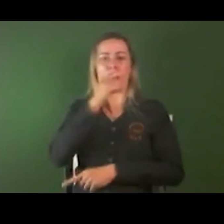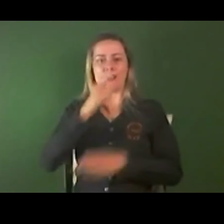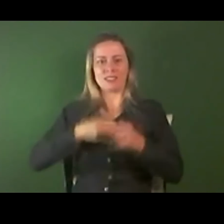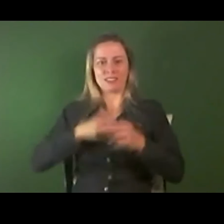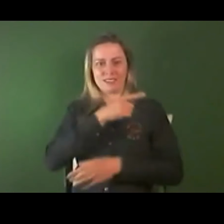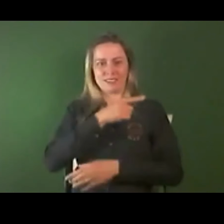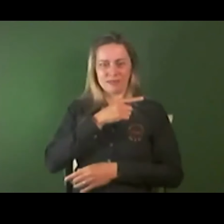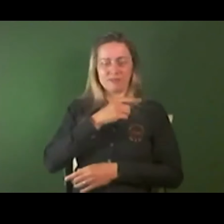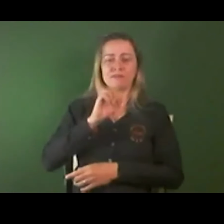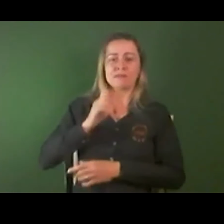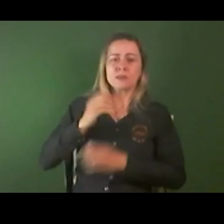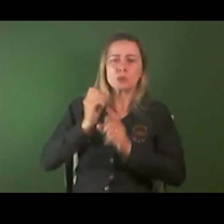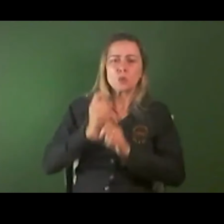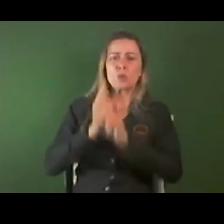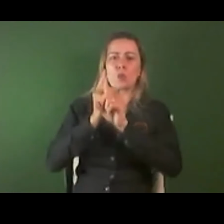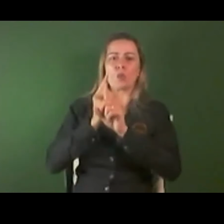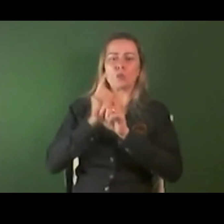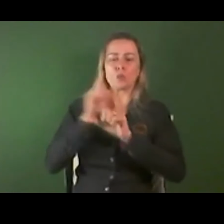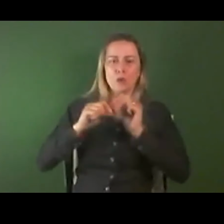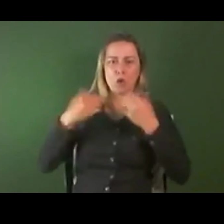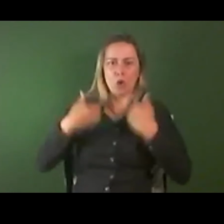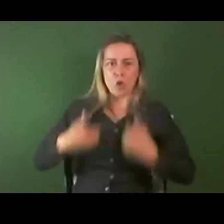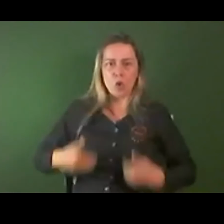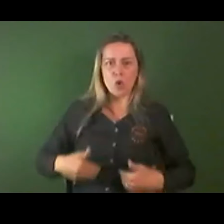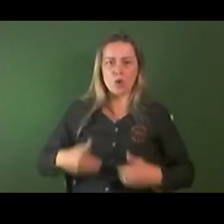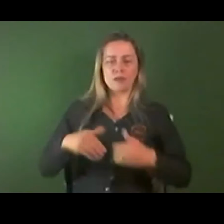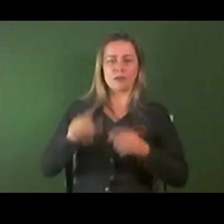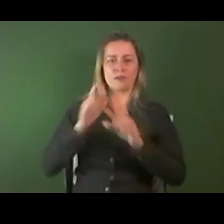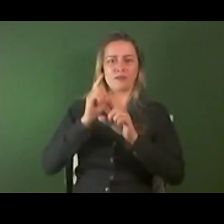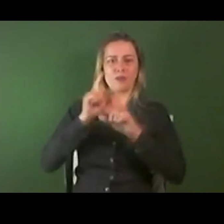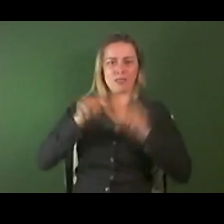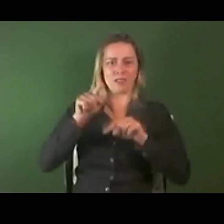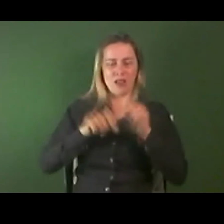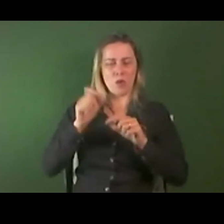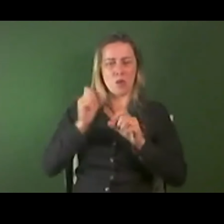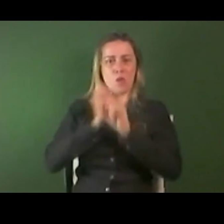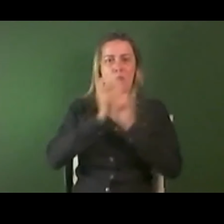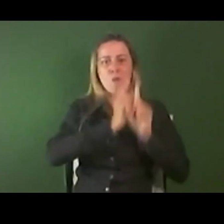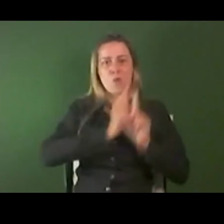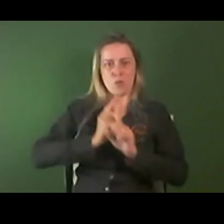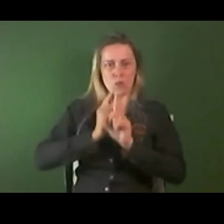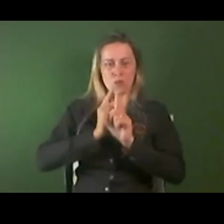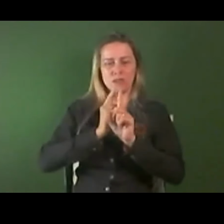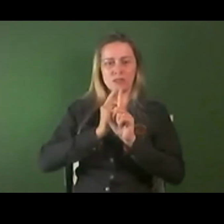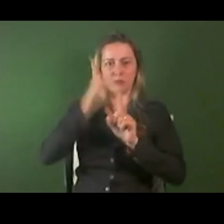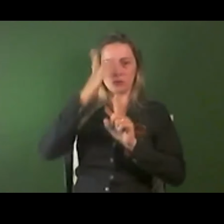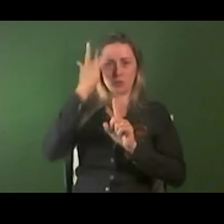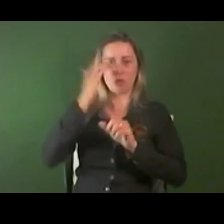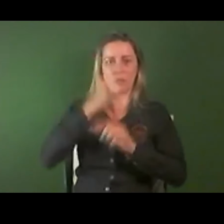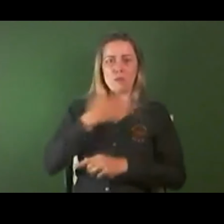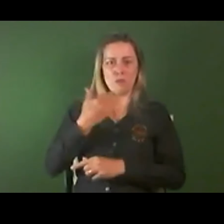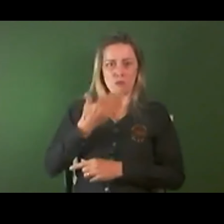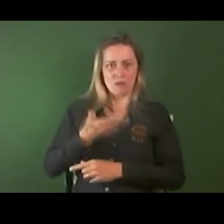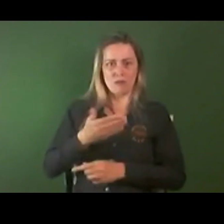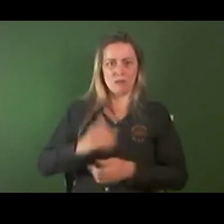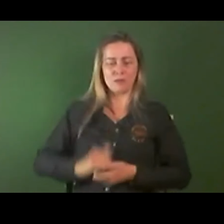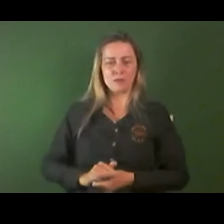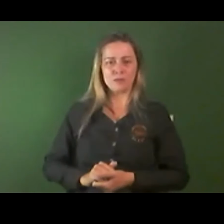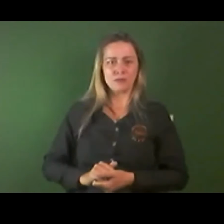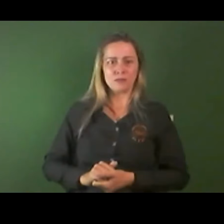Hiroshima as vestimentas e os objetos que foram encontrados em Hiroshima, das pessoas que morreram, ela